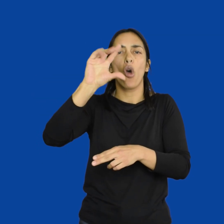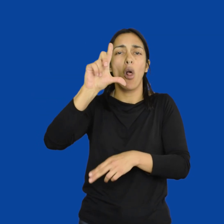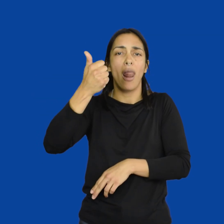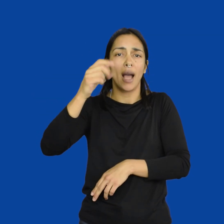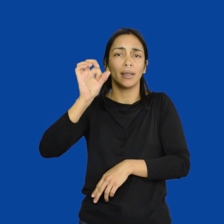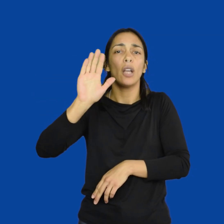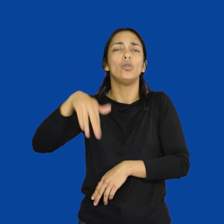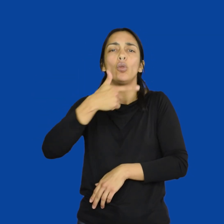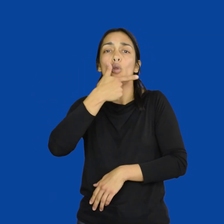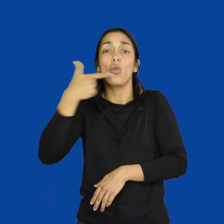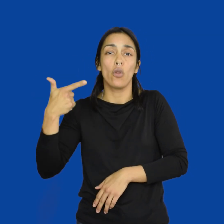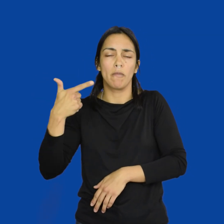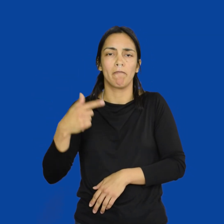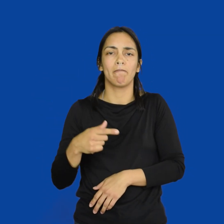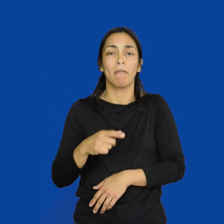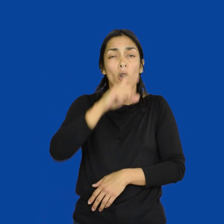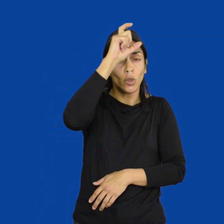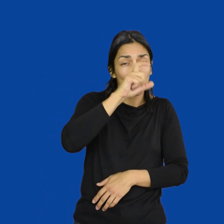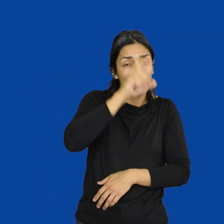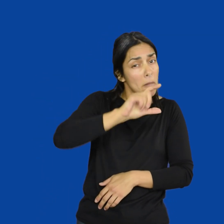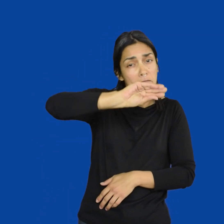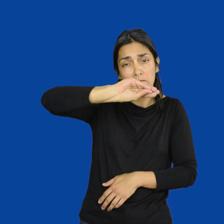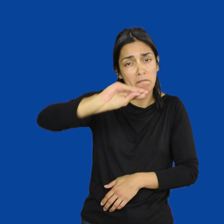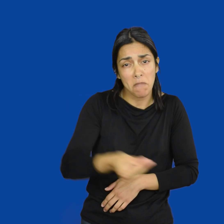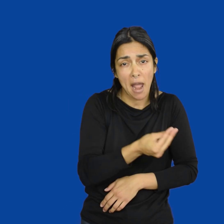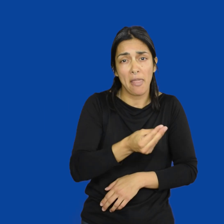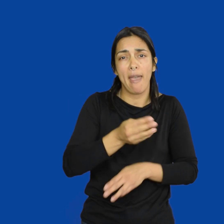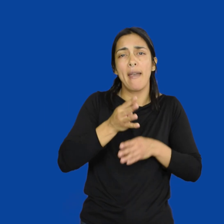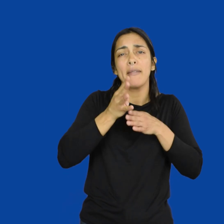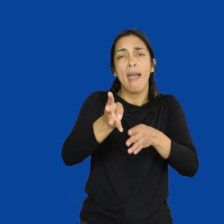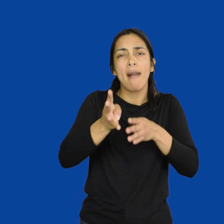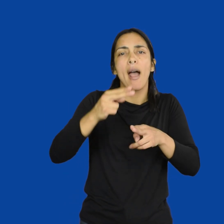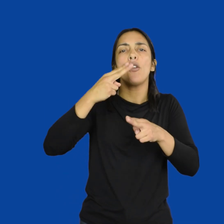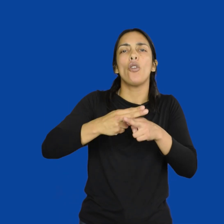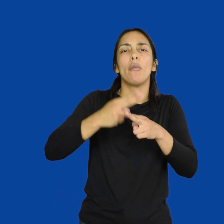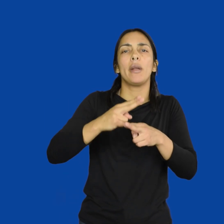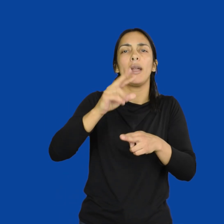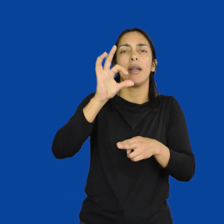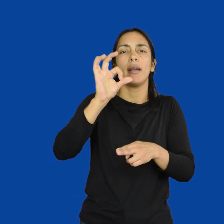de Rusia. La derrota de Turquía no tardó en llegar en el combate de Sarkam,